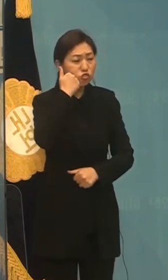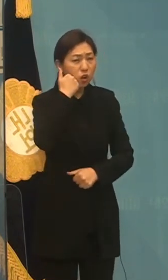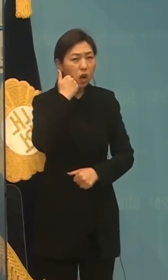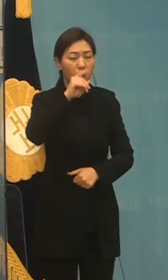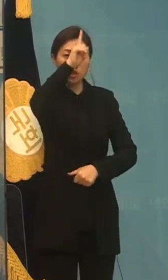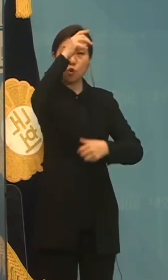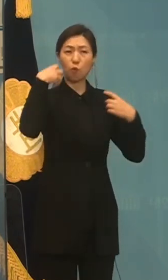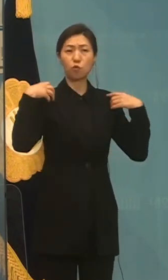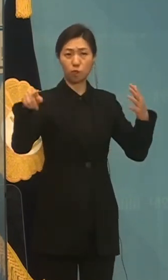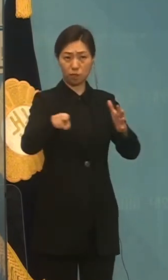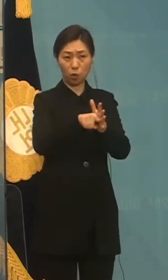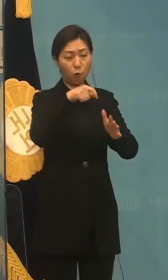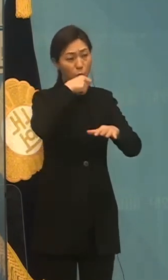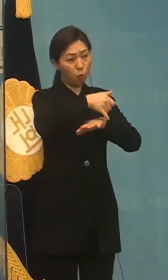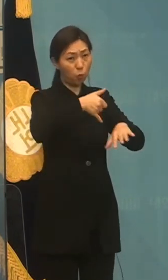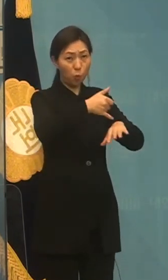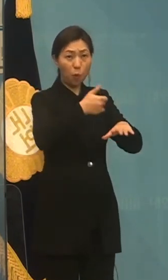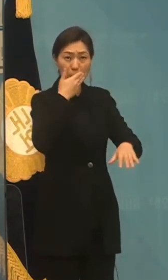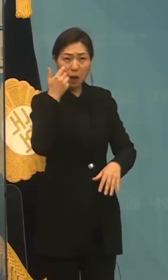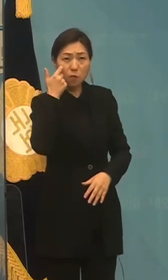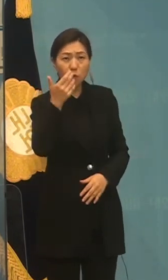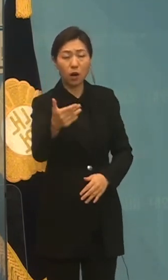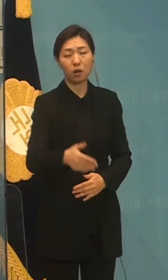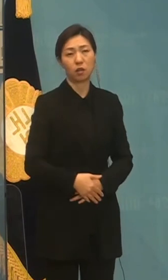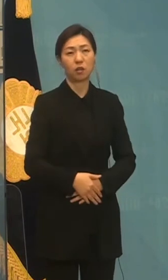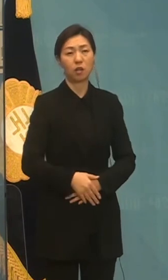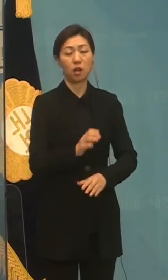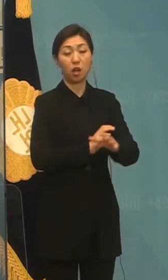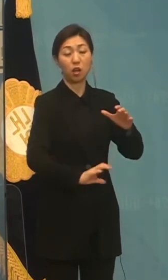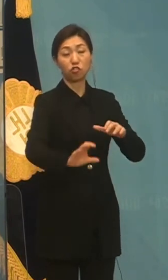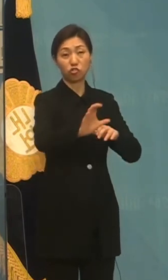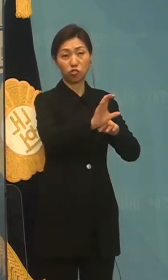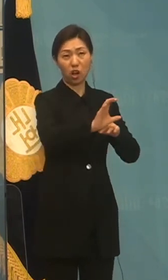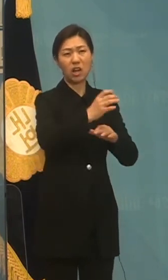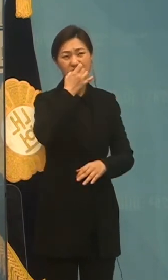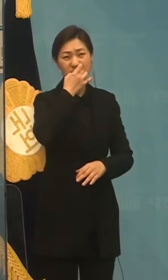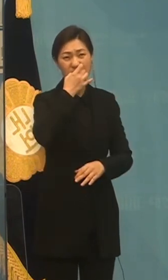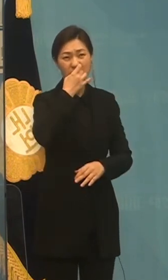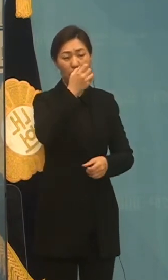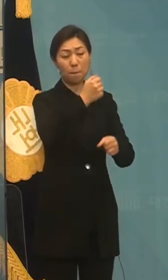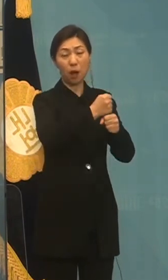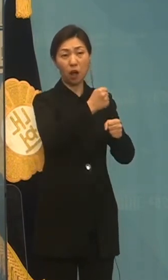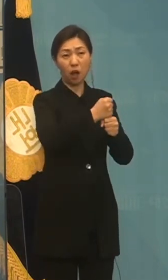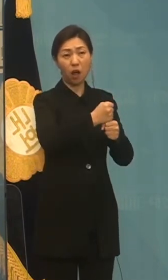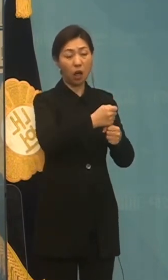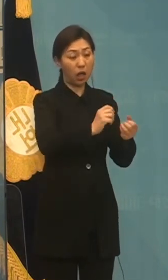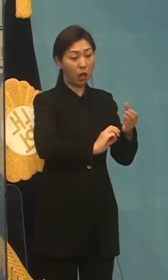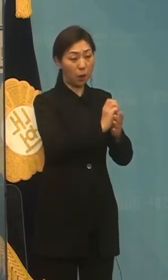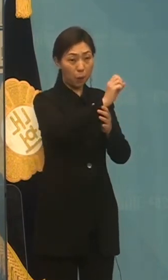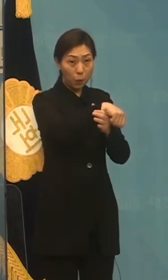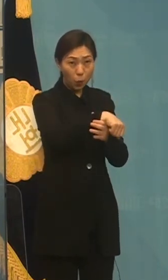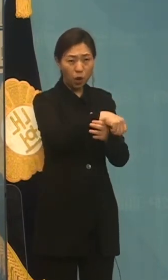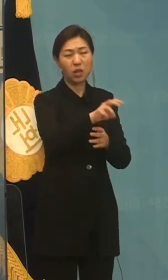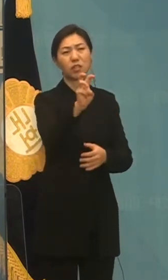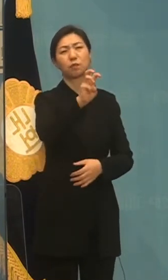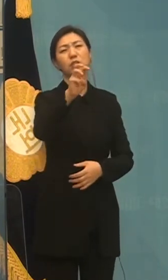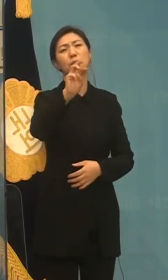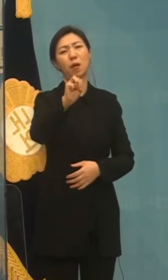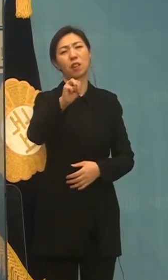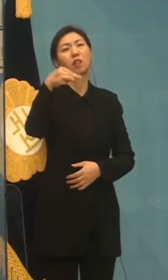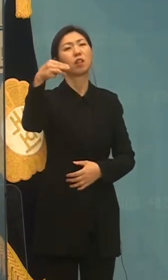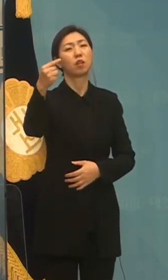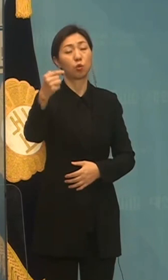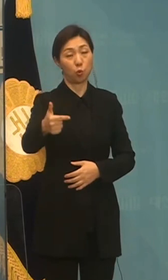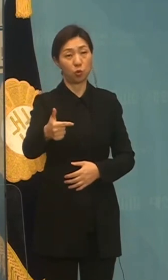농사를 지을 수 있겠습니까? 초과 생산된 쌀량만 30%입니다. 정부는 법적 요건이